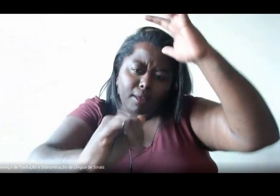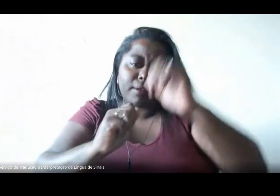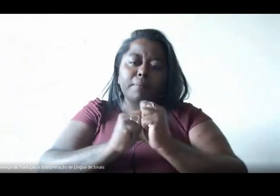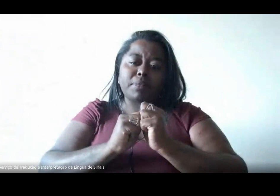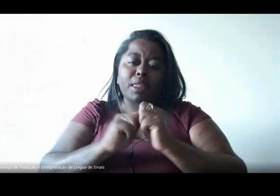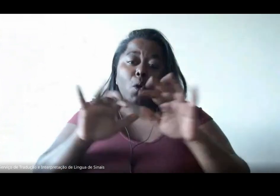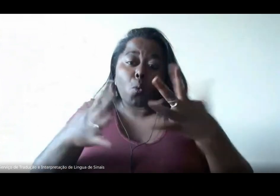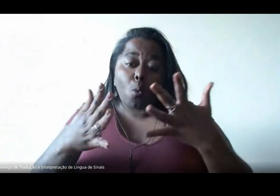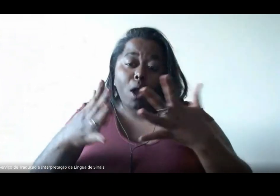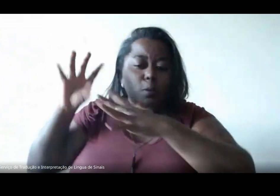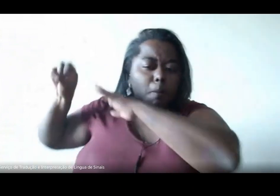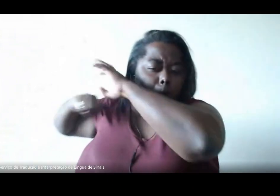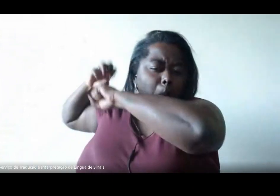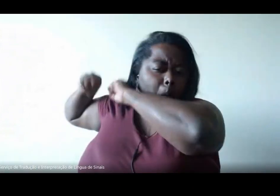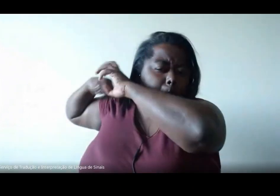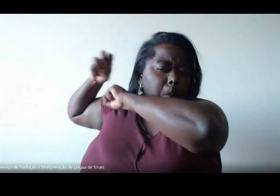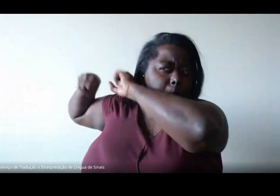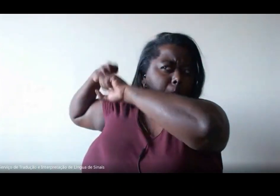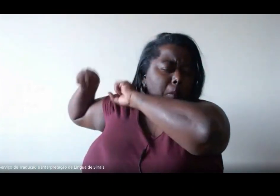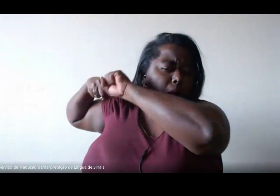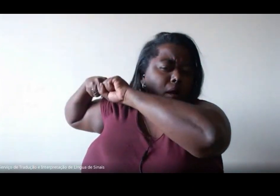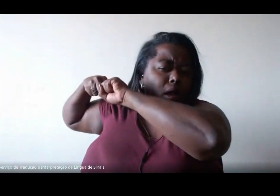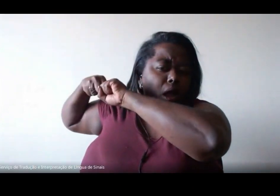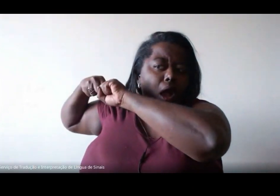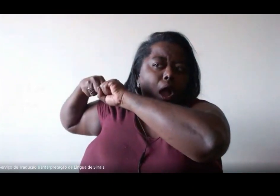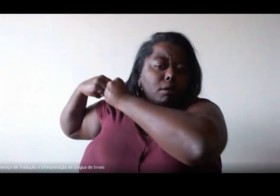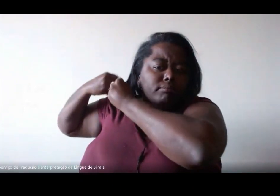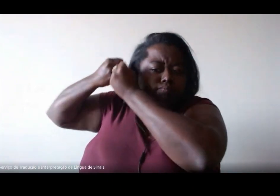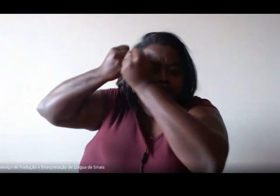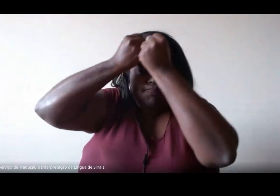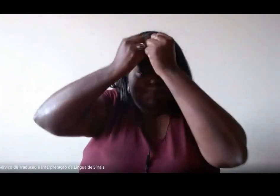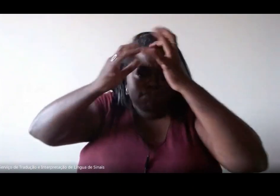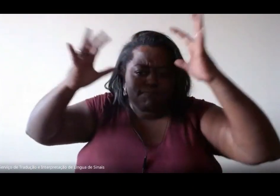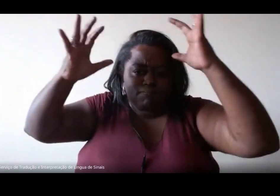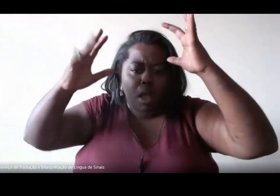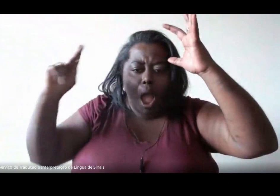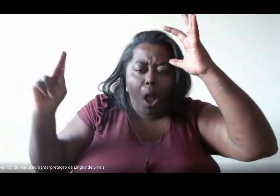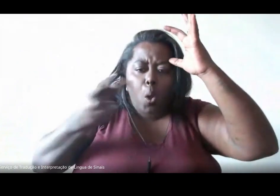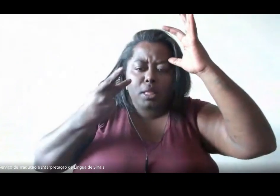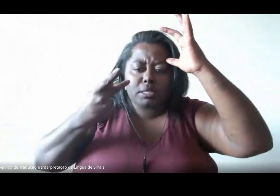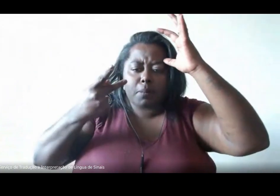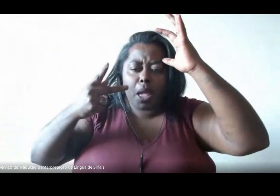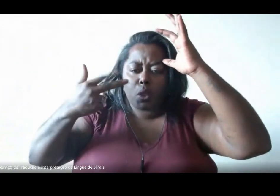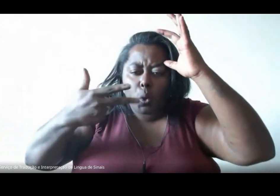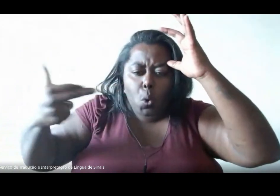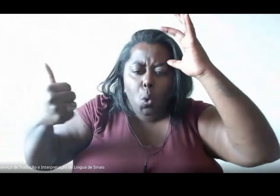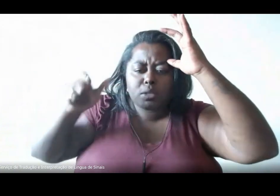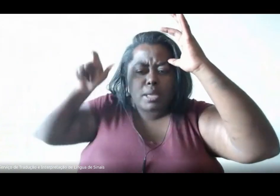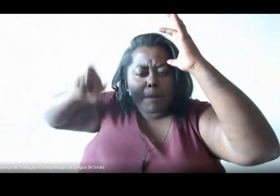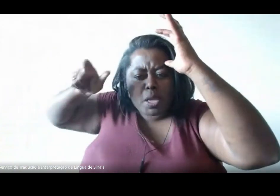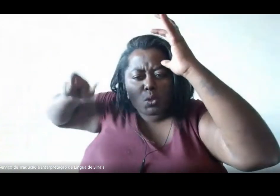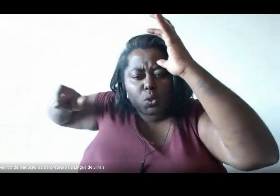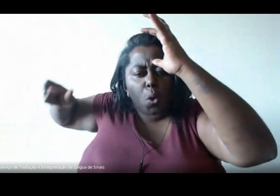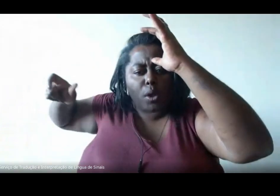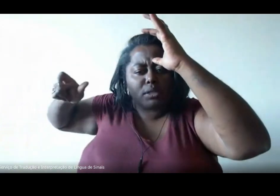fazemos esse tipo de pescaria, trazemos à tona acontecimentos, fatos, pessoas que, na maior